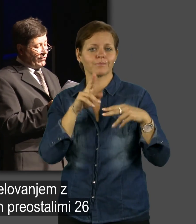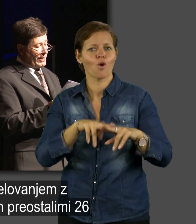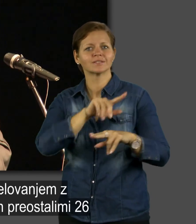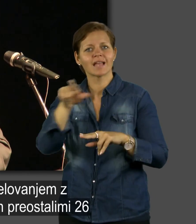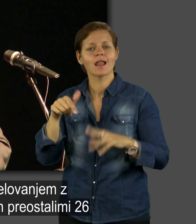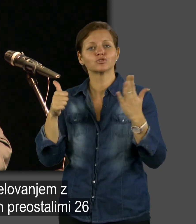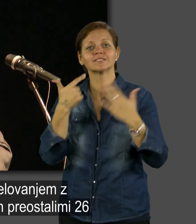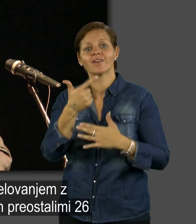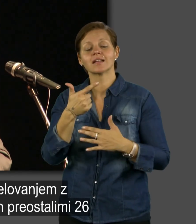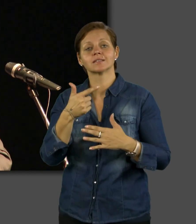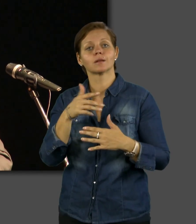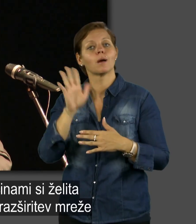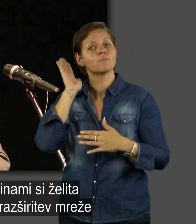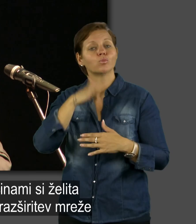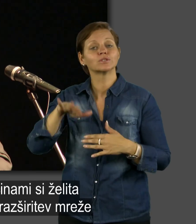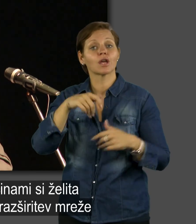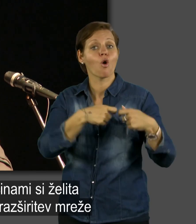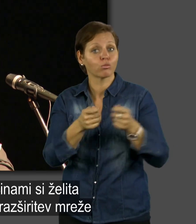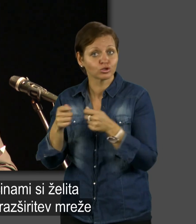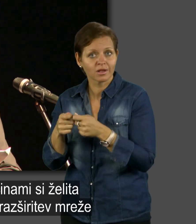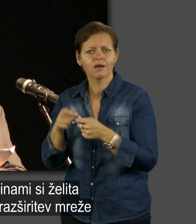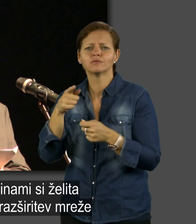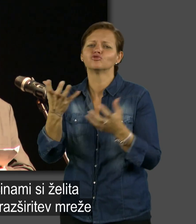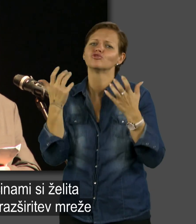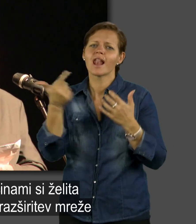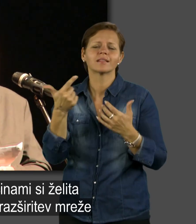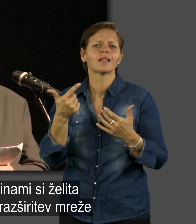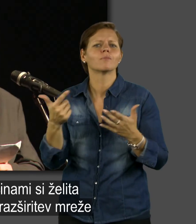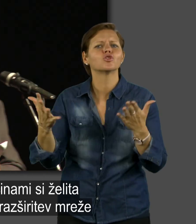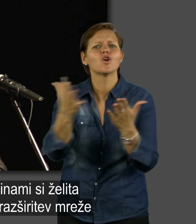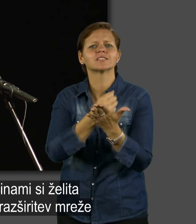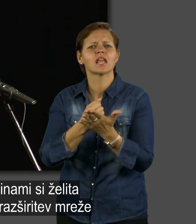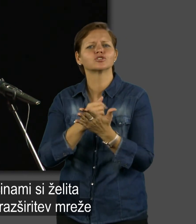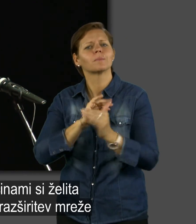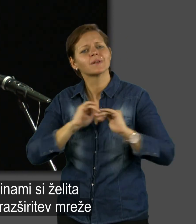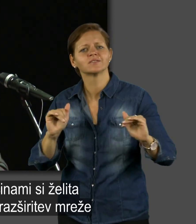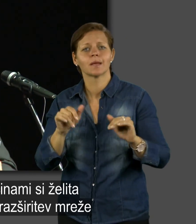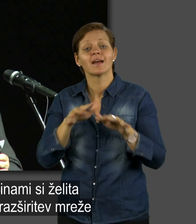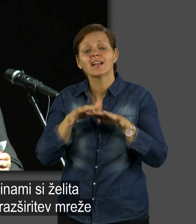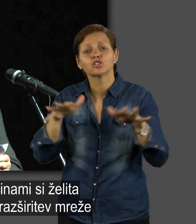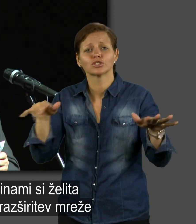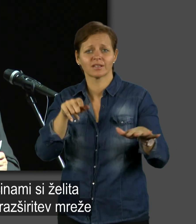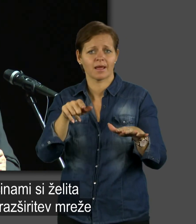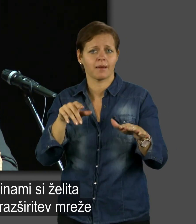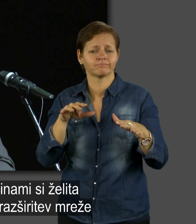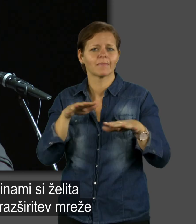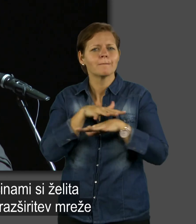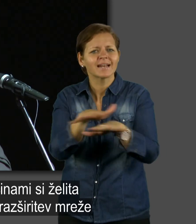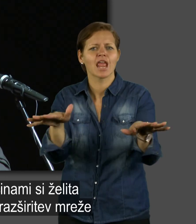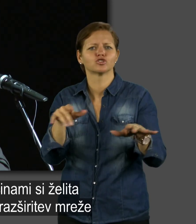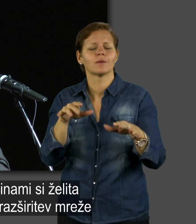mursko-soboško in preostalimi 26 pomurskimi občinami si želita doseči predvsem razširitev